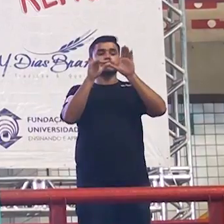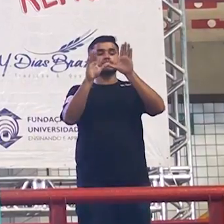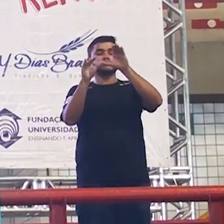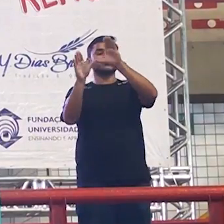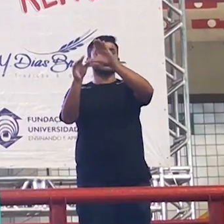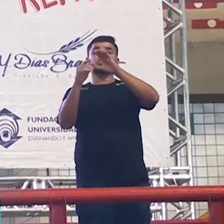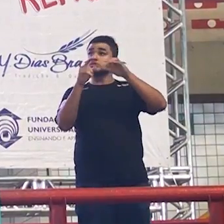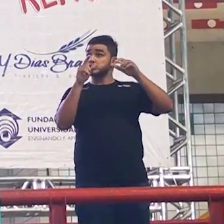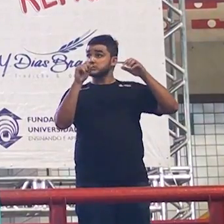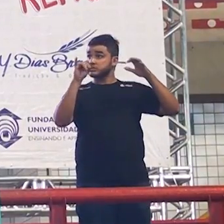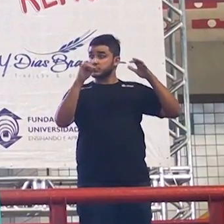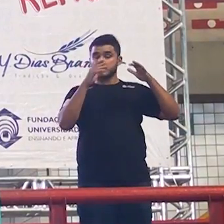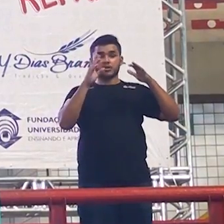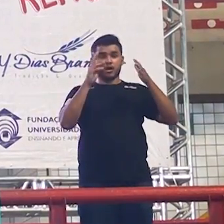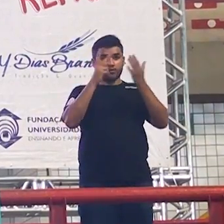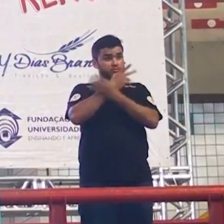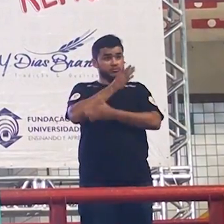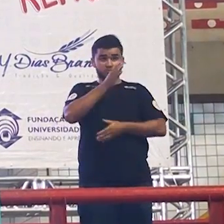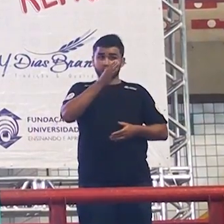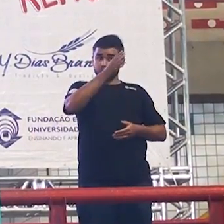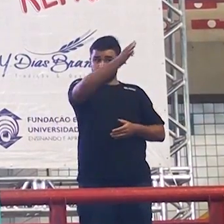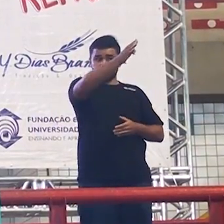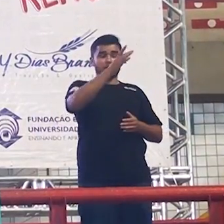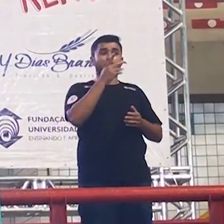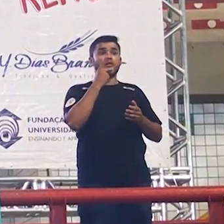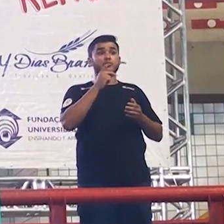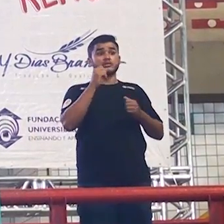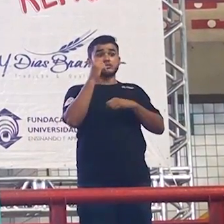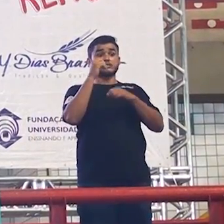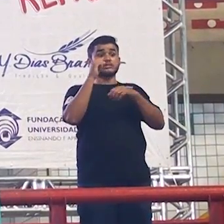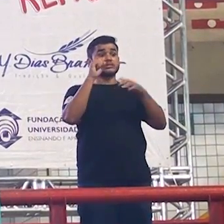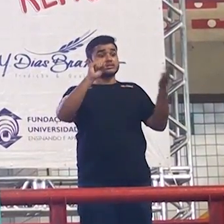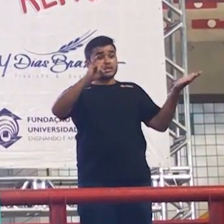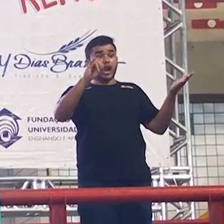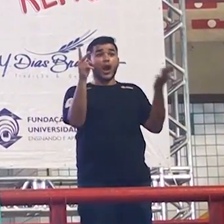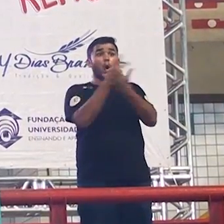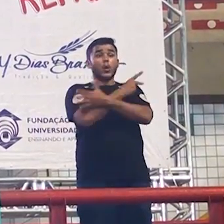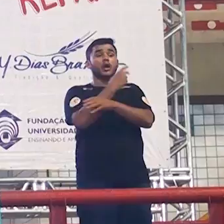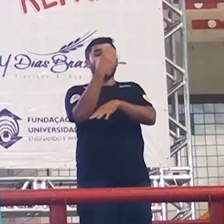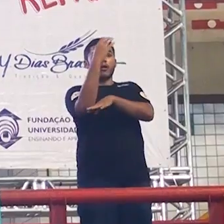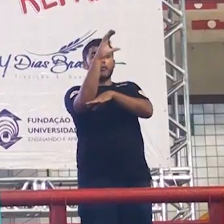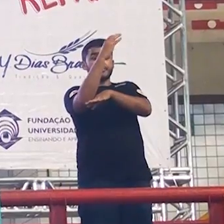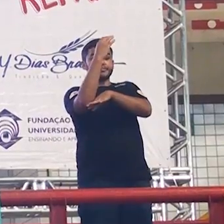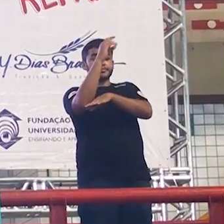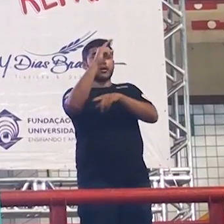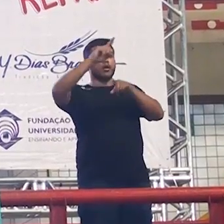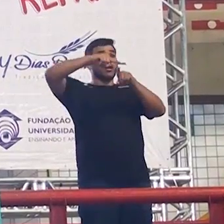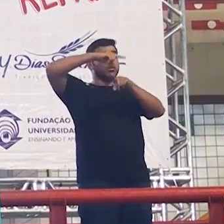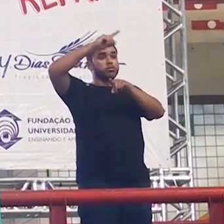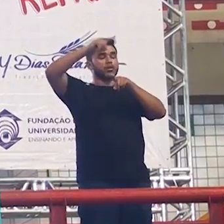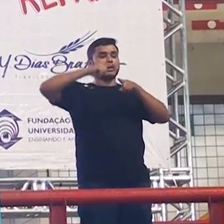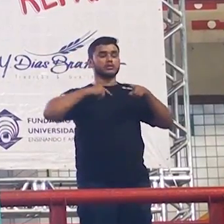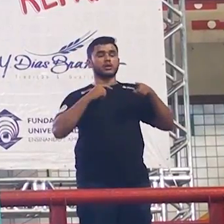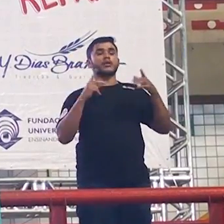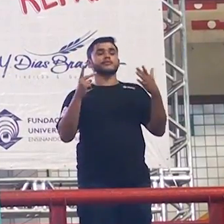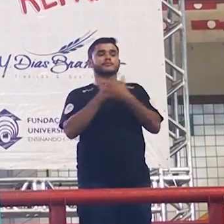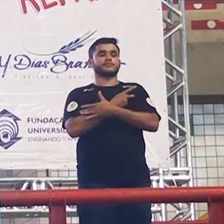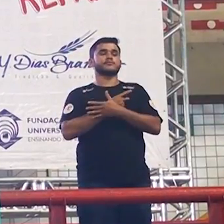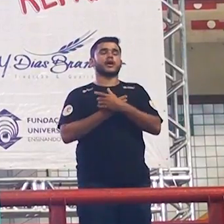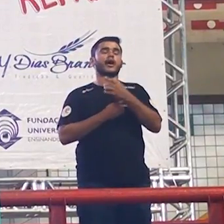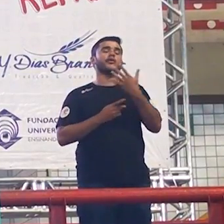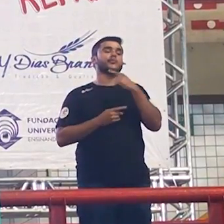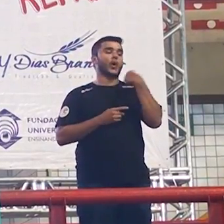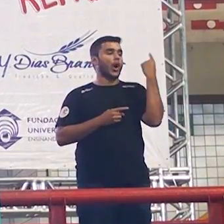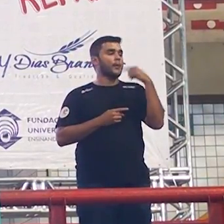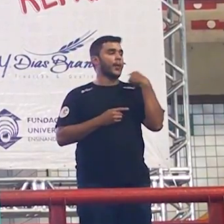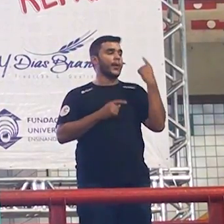do ano, e eles têm uma rota fixa. Quando esses aerogeradores são colocados na rota da migração dos pássaros, tem muita